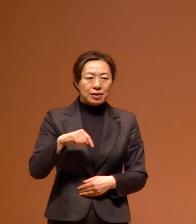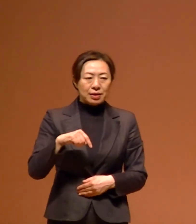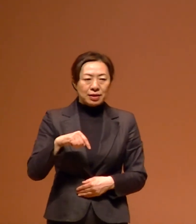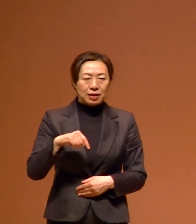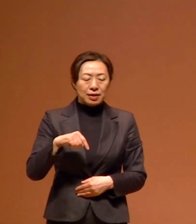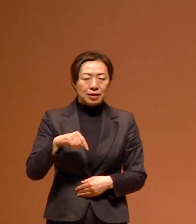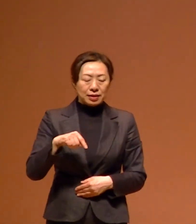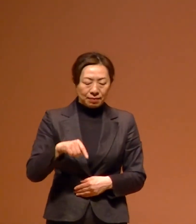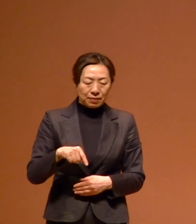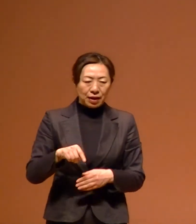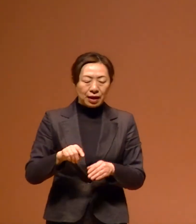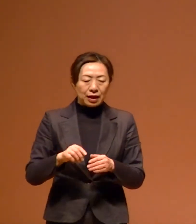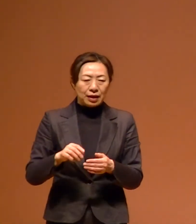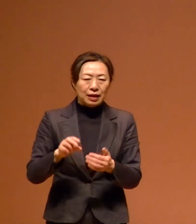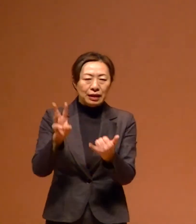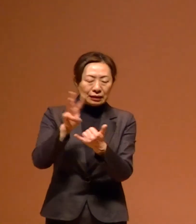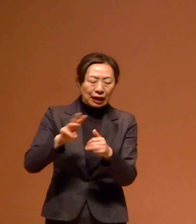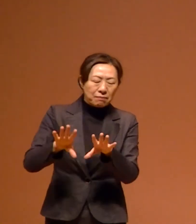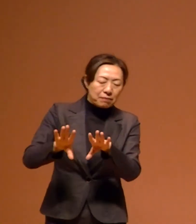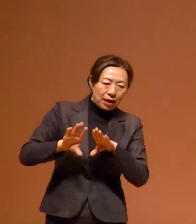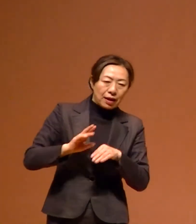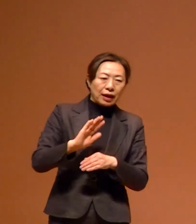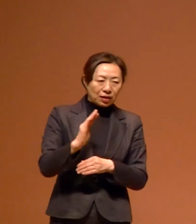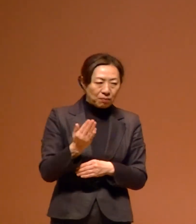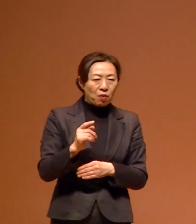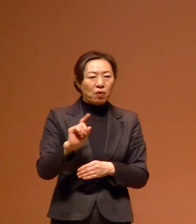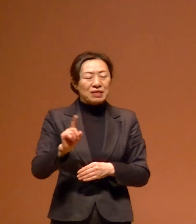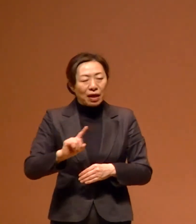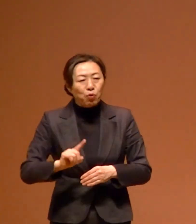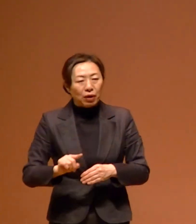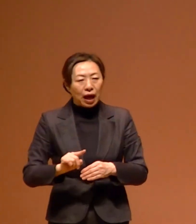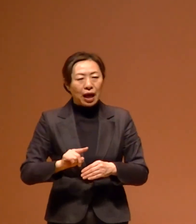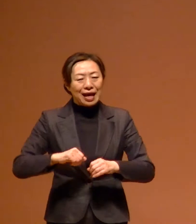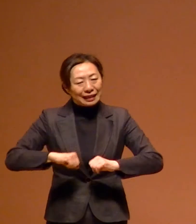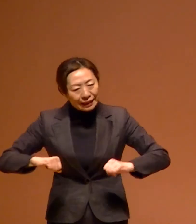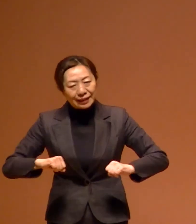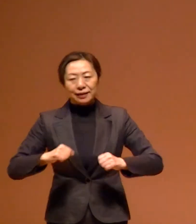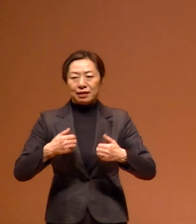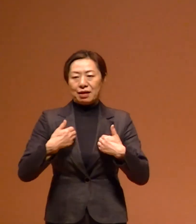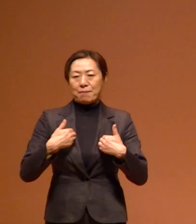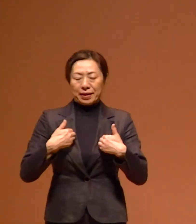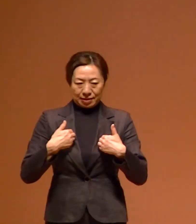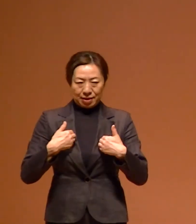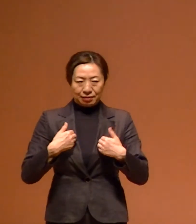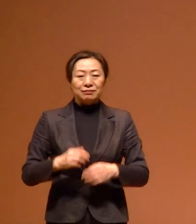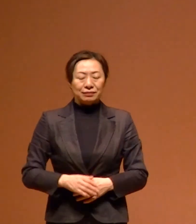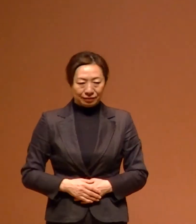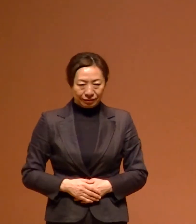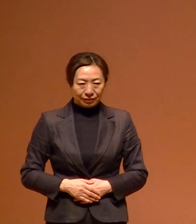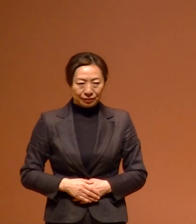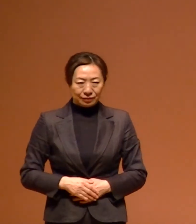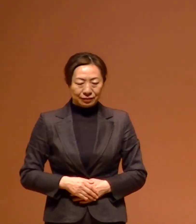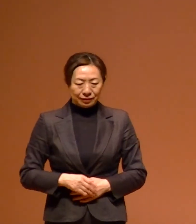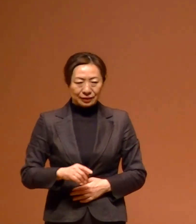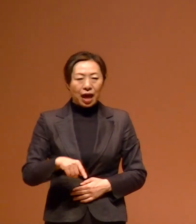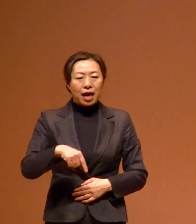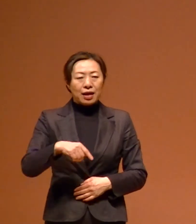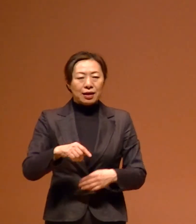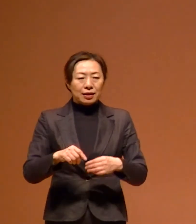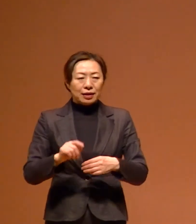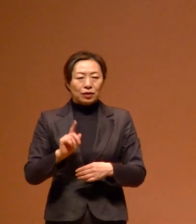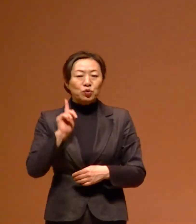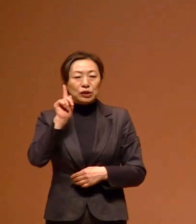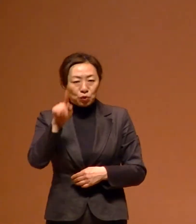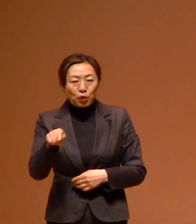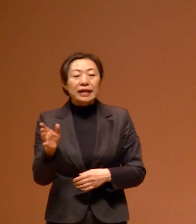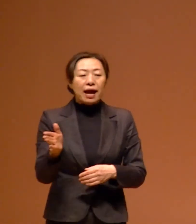被災はしたけども、とりあえず何とかしていけなくてない。で、次の日からメンバーを集めて、